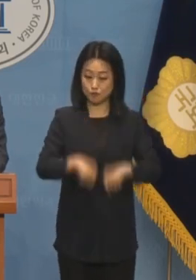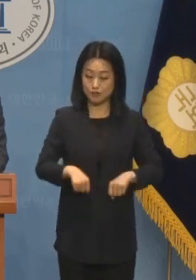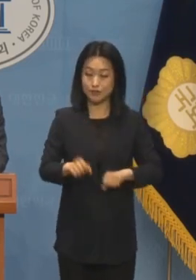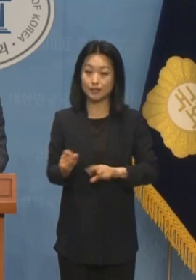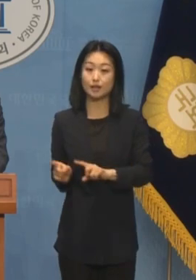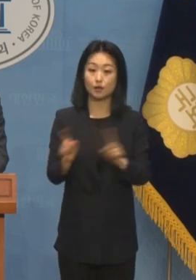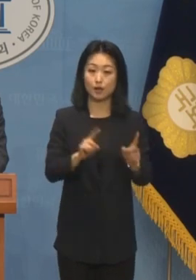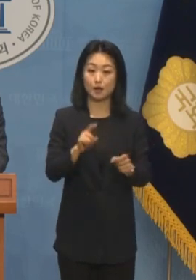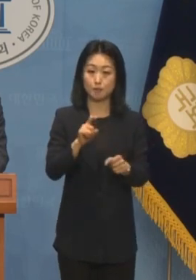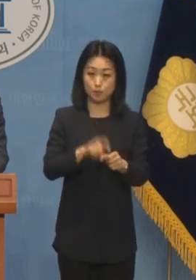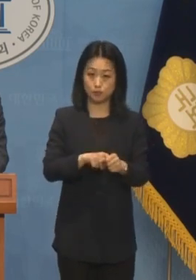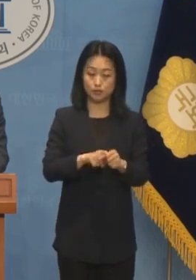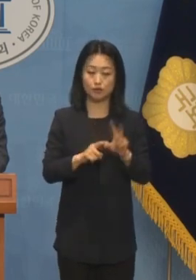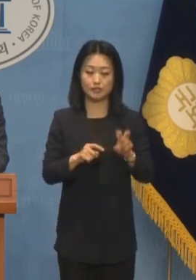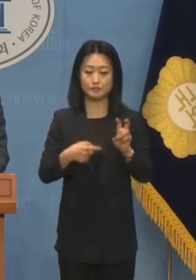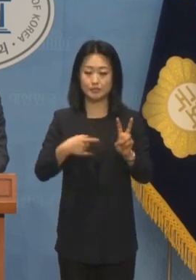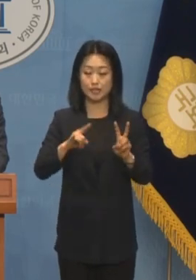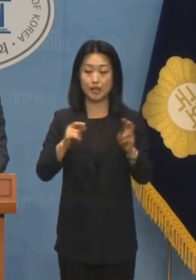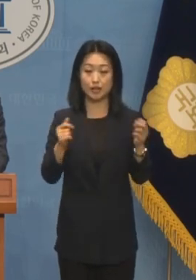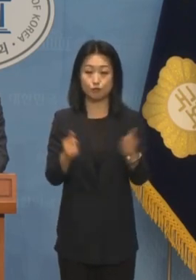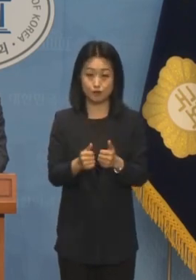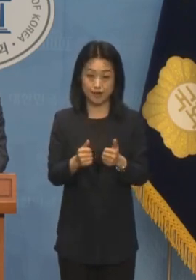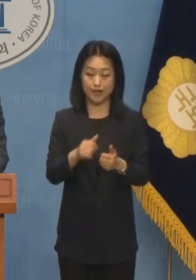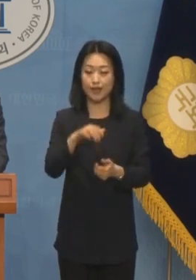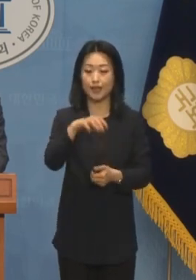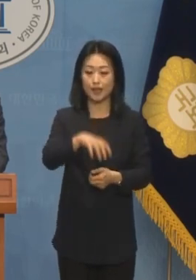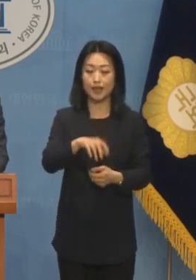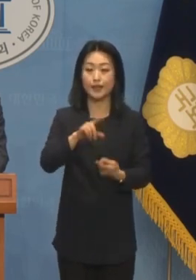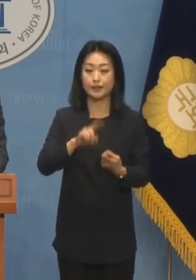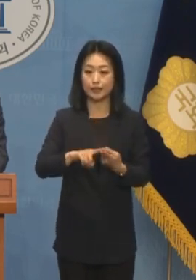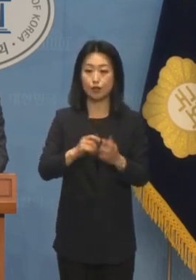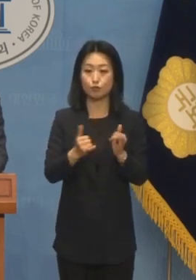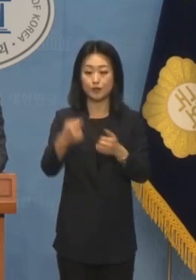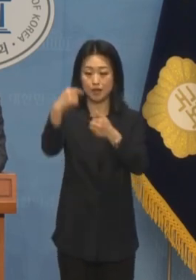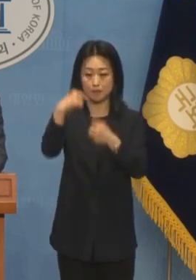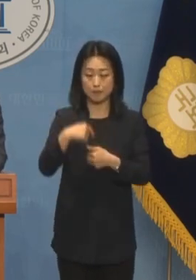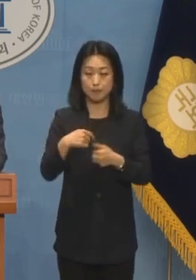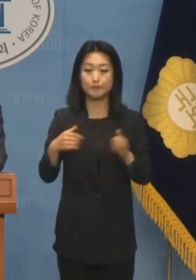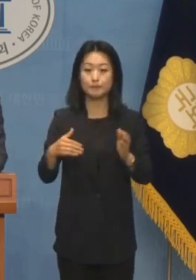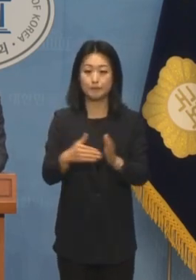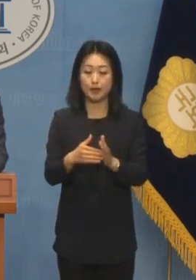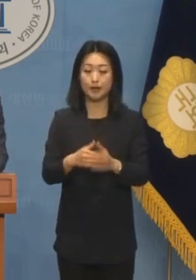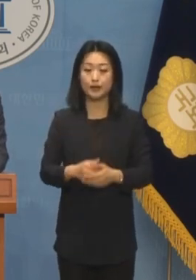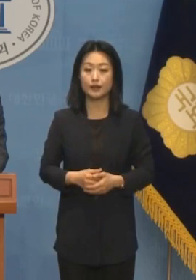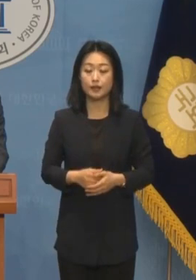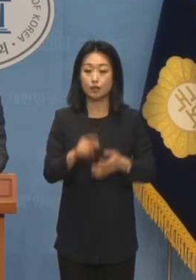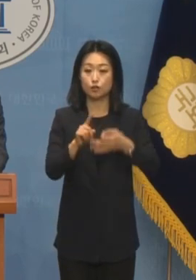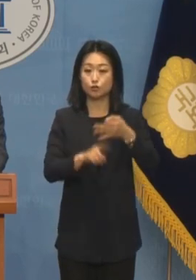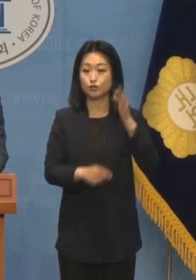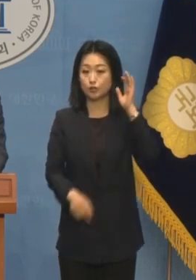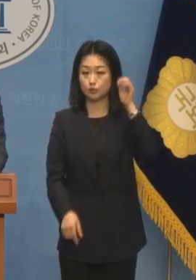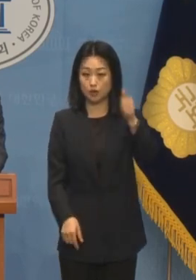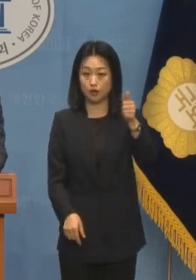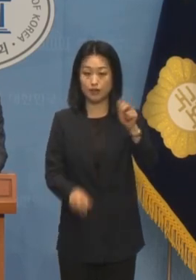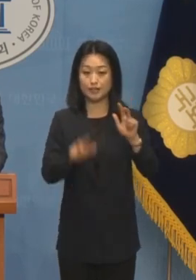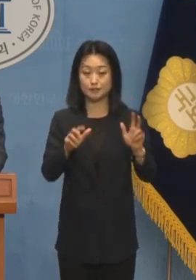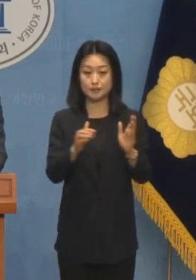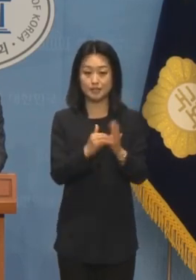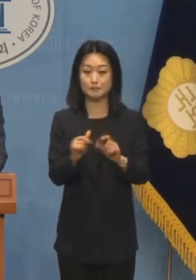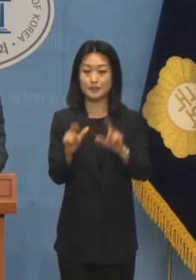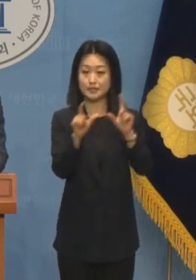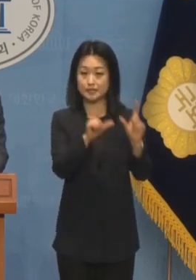되살리는 제 22대 국회에 대한 국민의 명령입니다 윤성열 대통령은 그동안